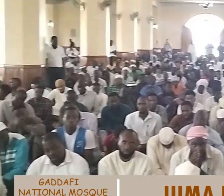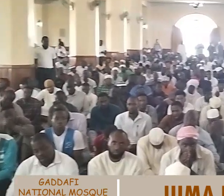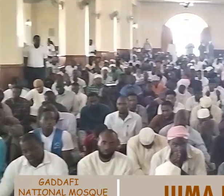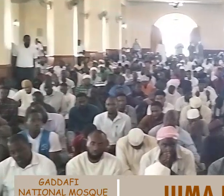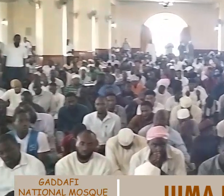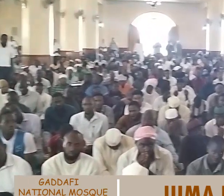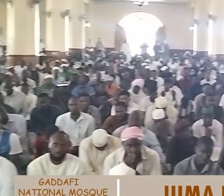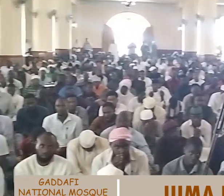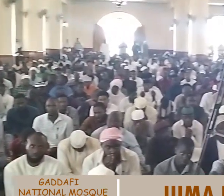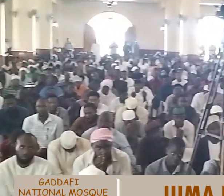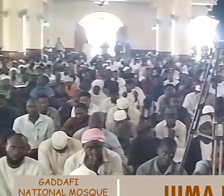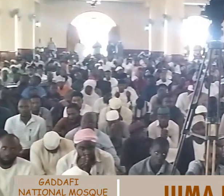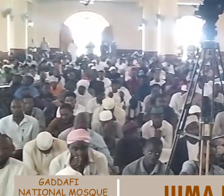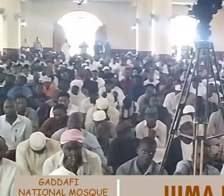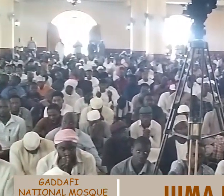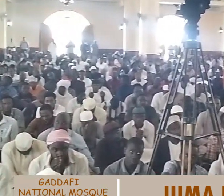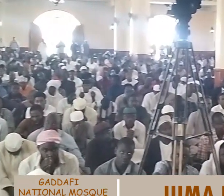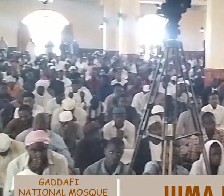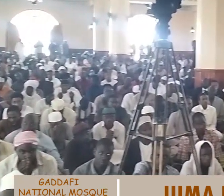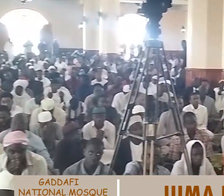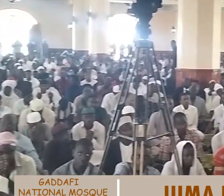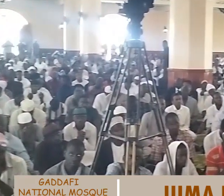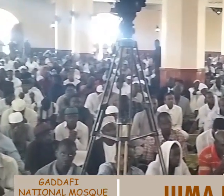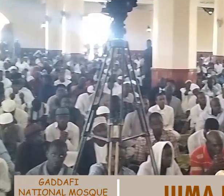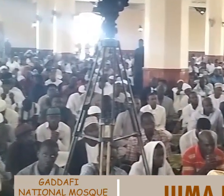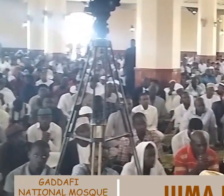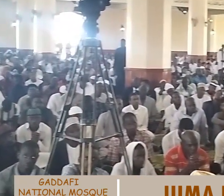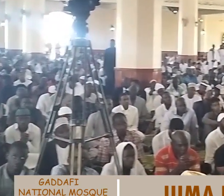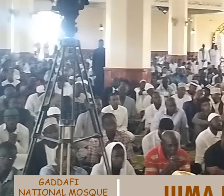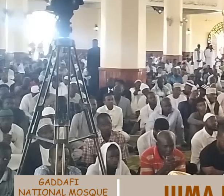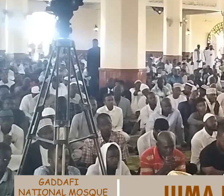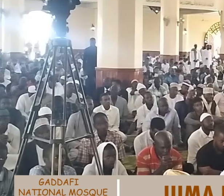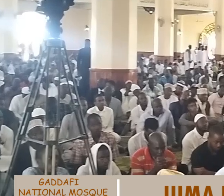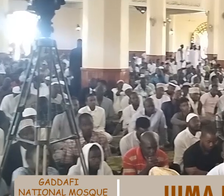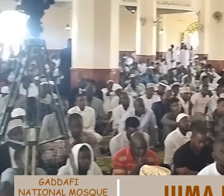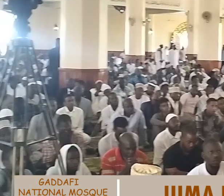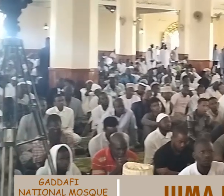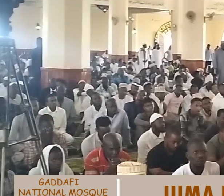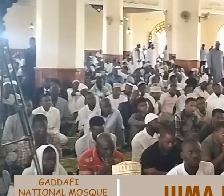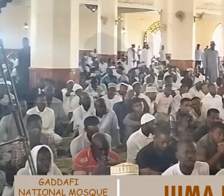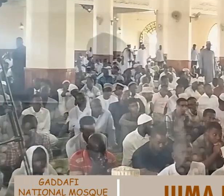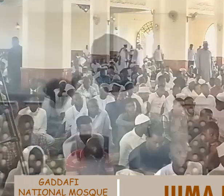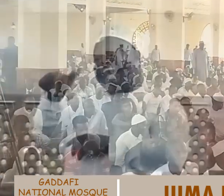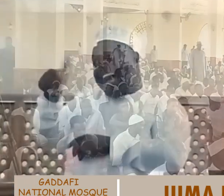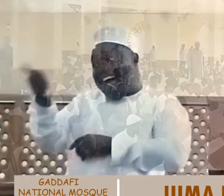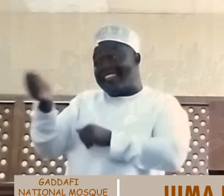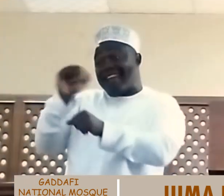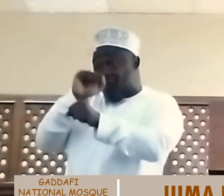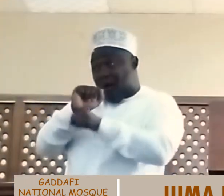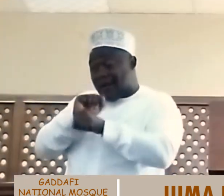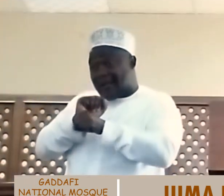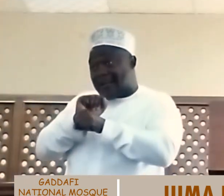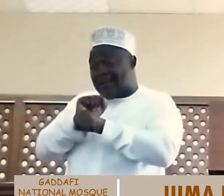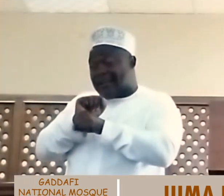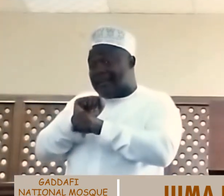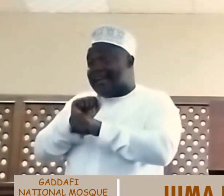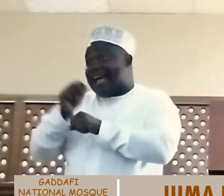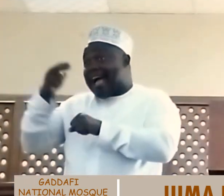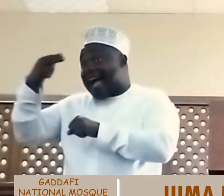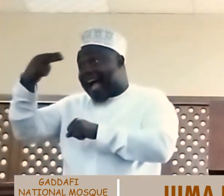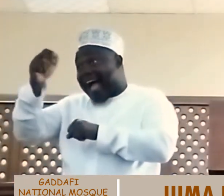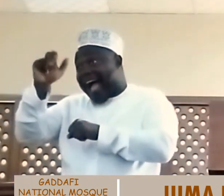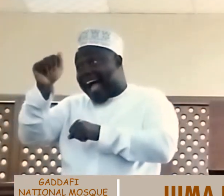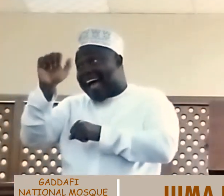afudde, naye n'asigala ng'afuna empeera mu mirimu emirala. Mu hadithi